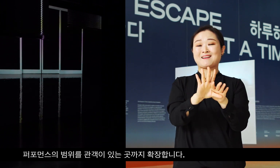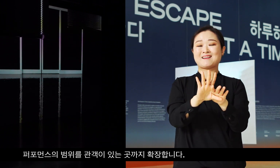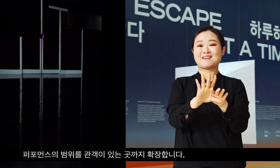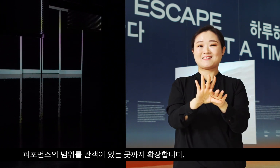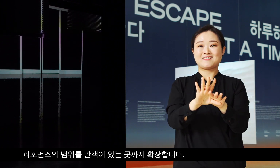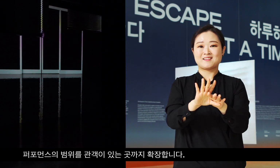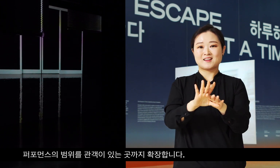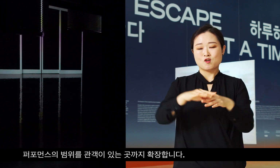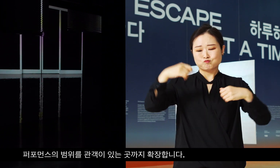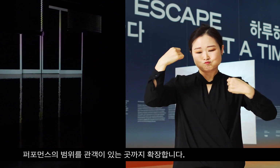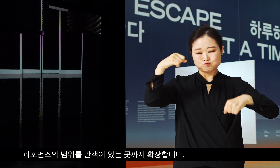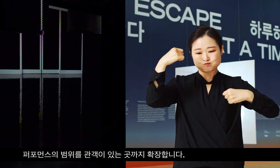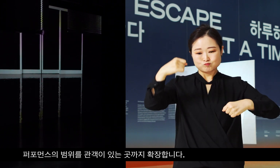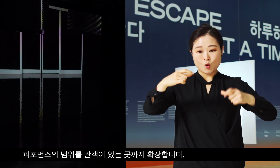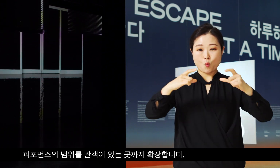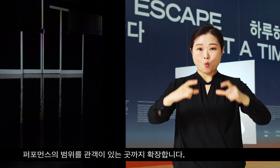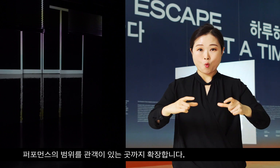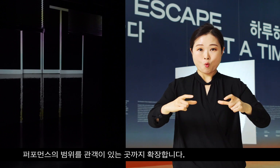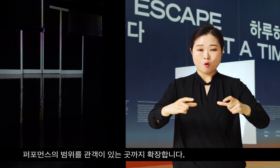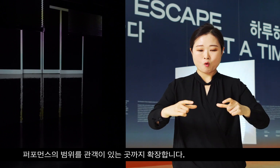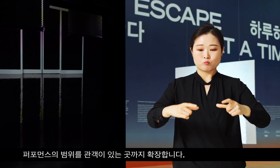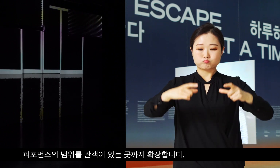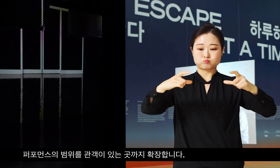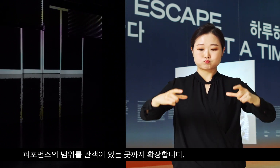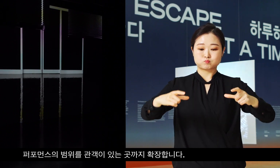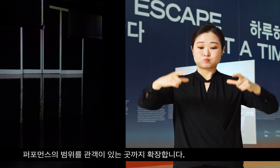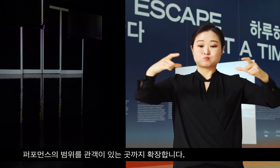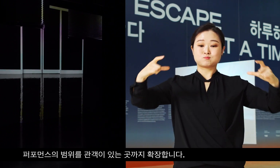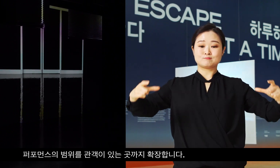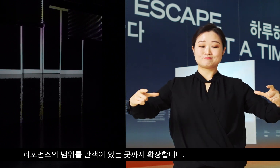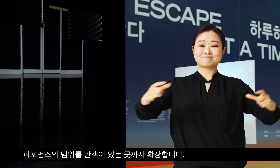퍼포먼스의 범위를 관객이 있는 곳까지 확장합니다.